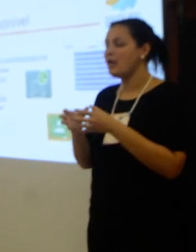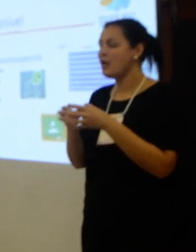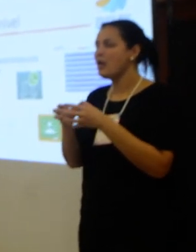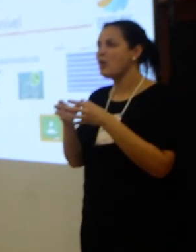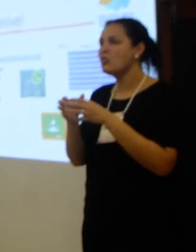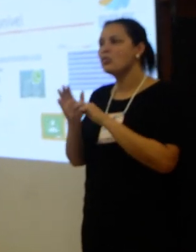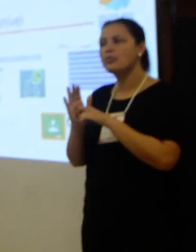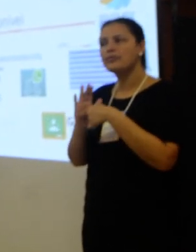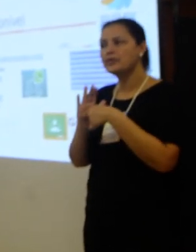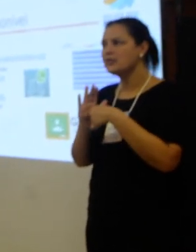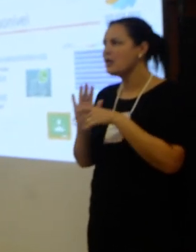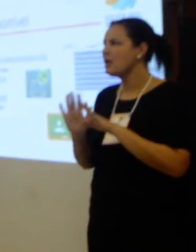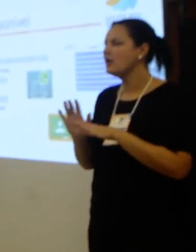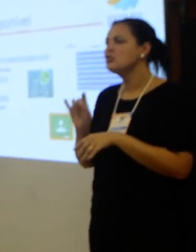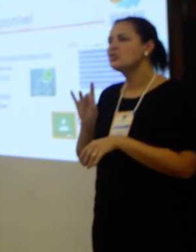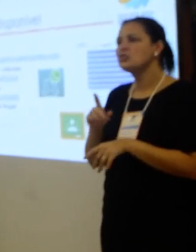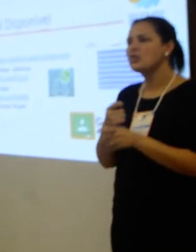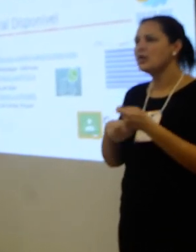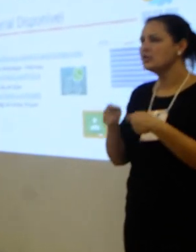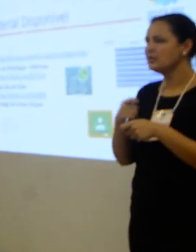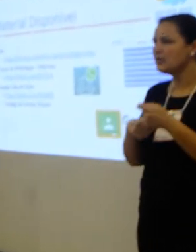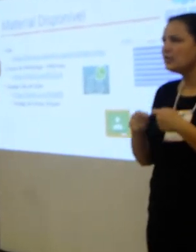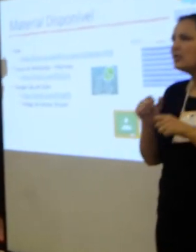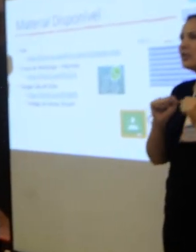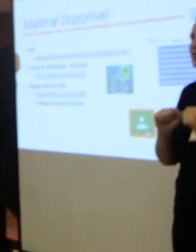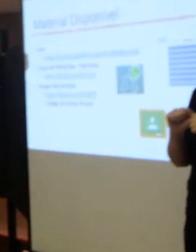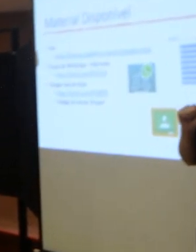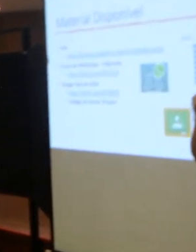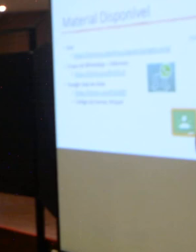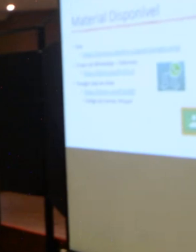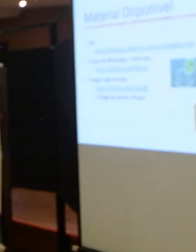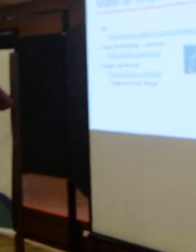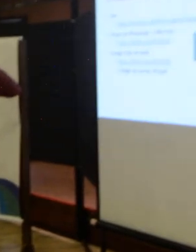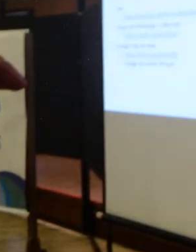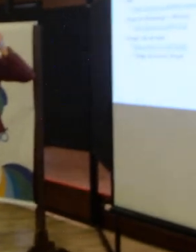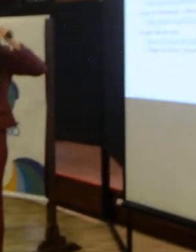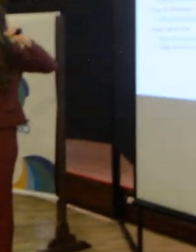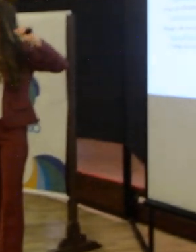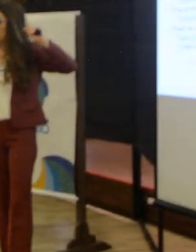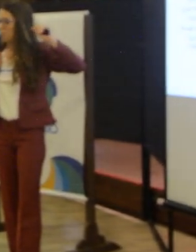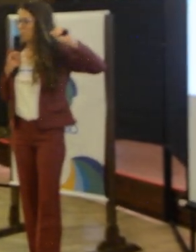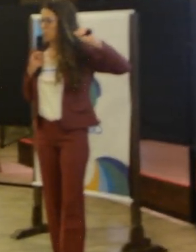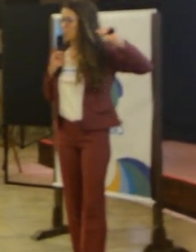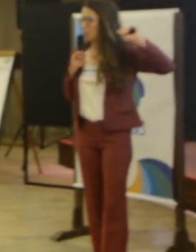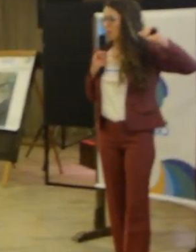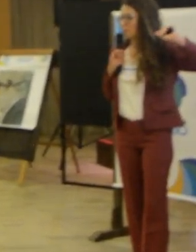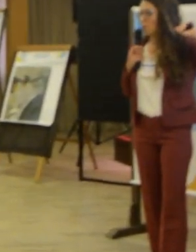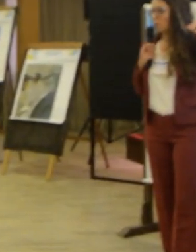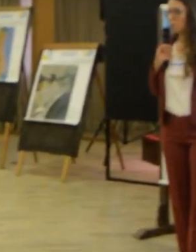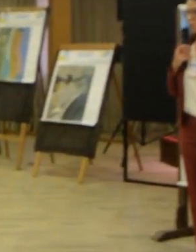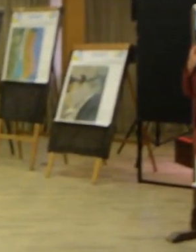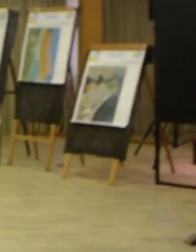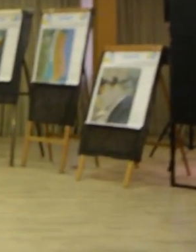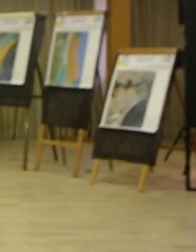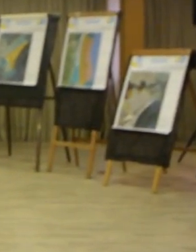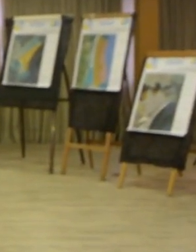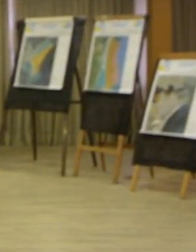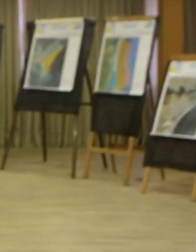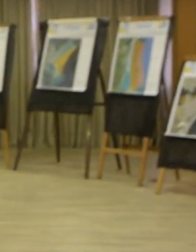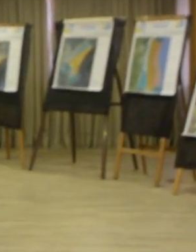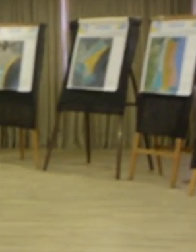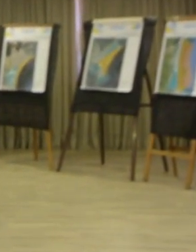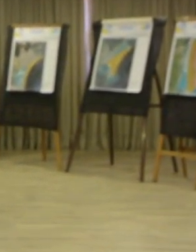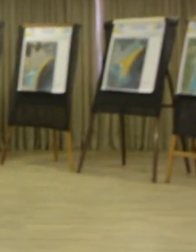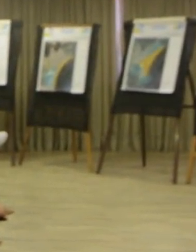tá, gente? Só os administradores podem enviar. Depois do campo a gente vai abrir para vocês enviarem fotos, depois eu explico